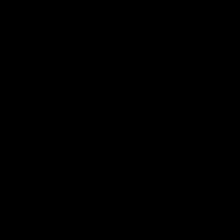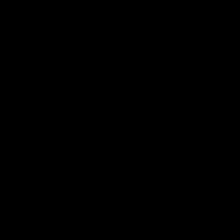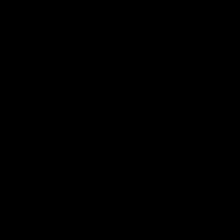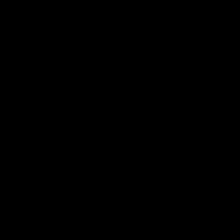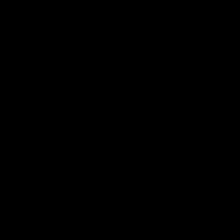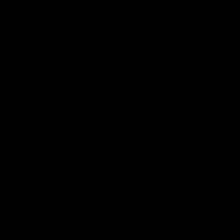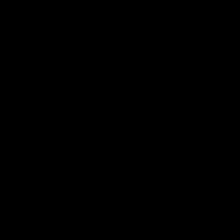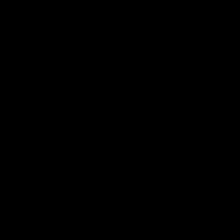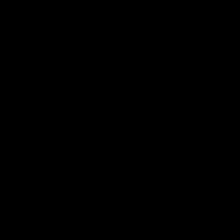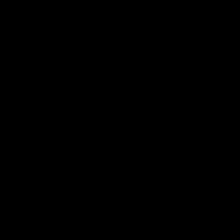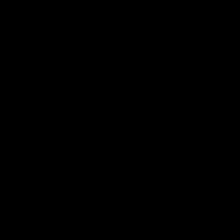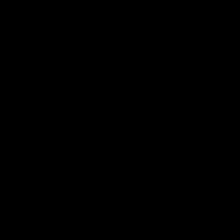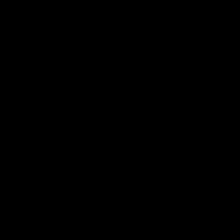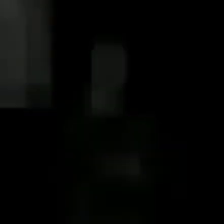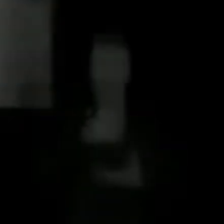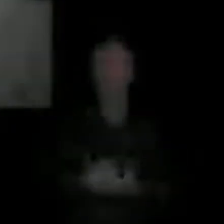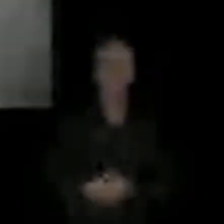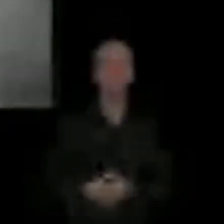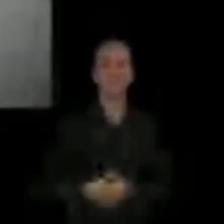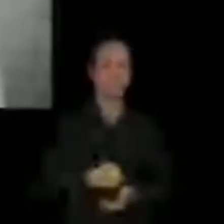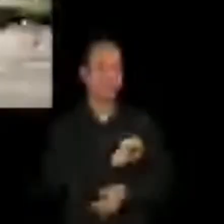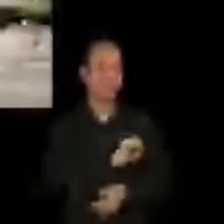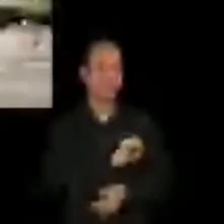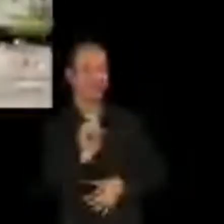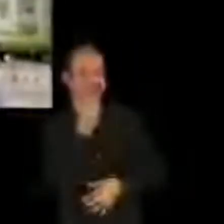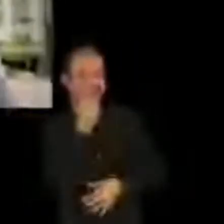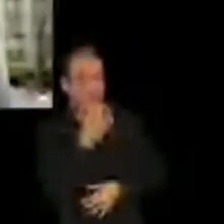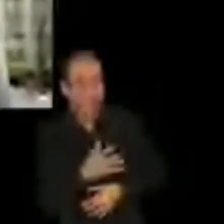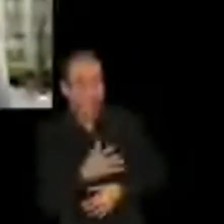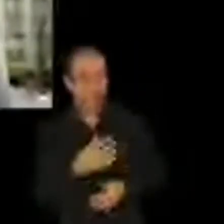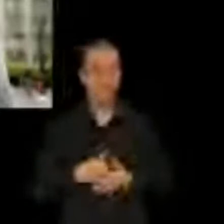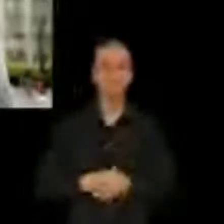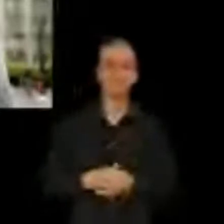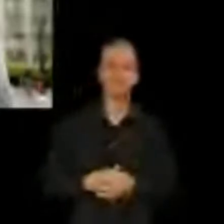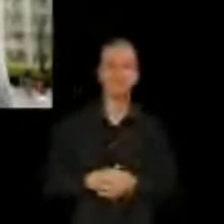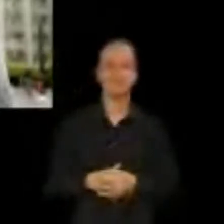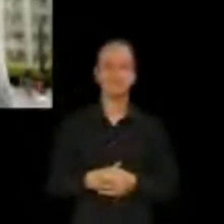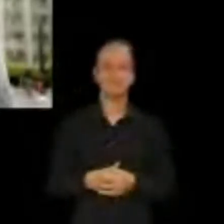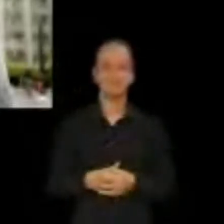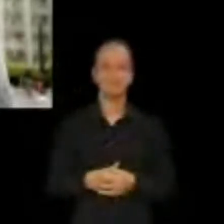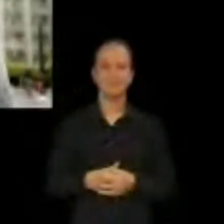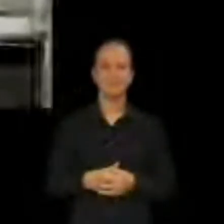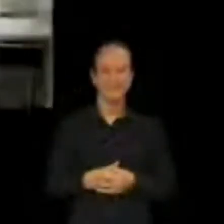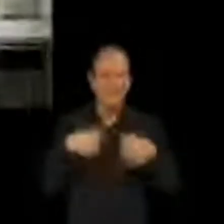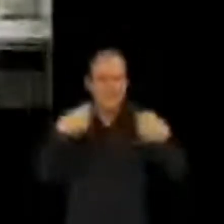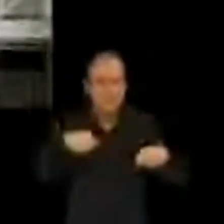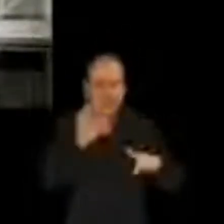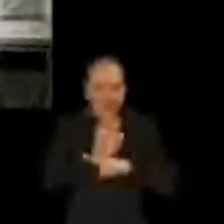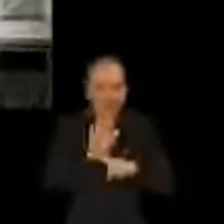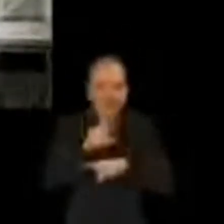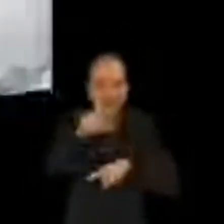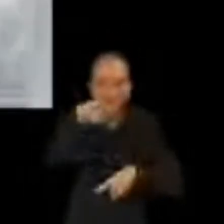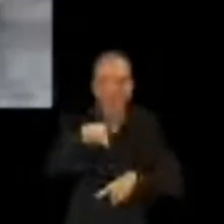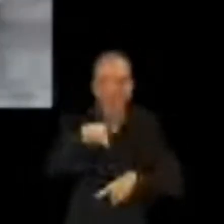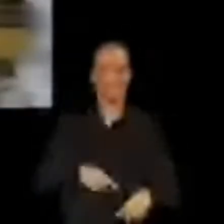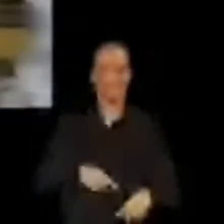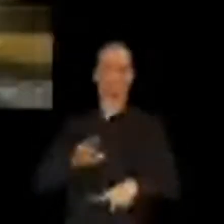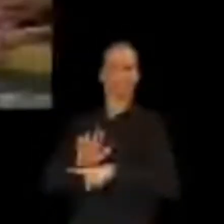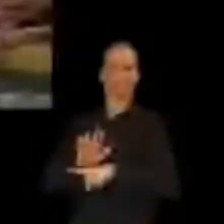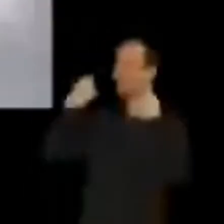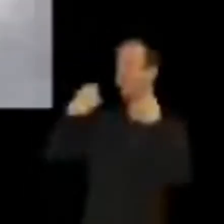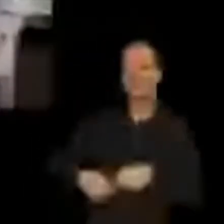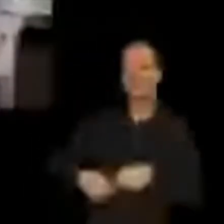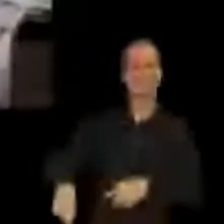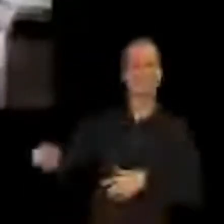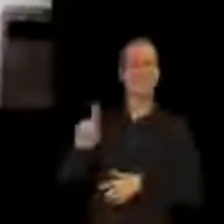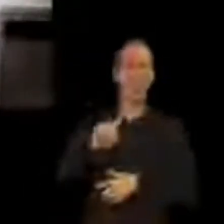Realização Instituto Mara Gabrilli. Oi, tudo bem? Rapaz vai até uma mulher que está na cadeira de rodas. Tá precisando de ajuda, né? Vou te ajudar. Não,